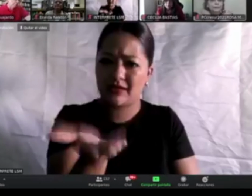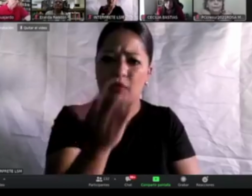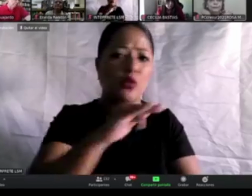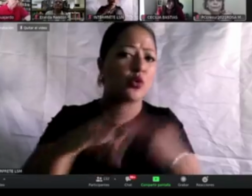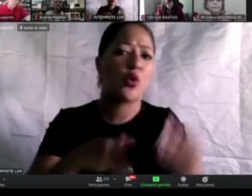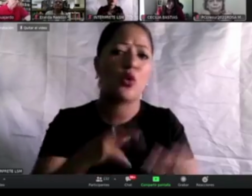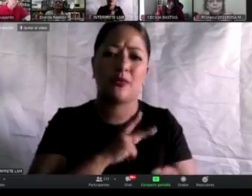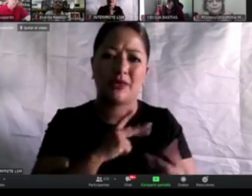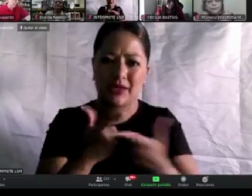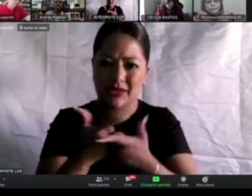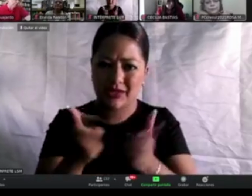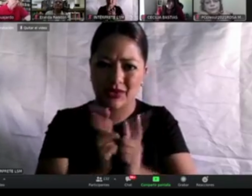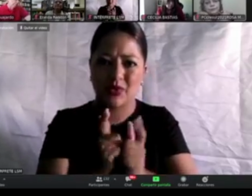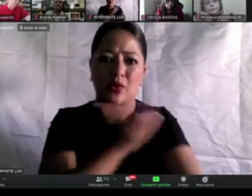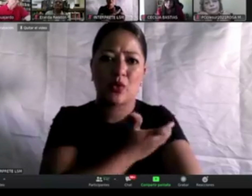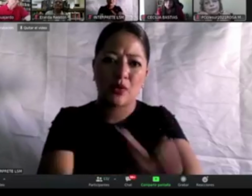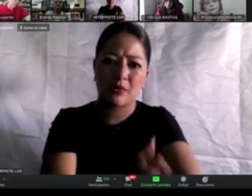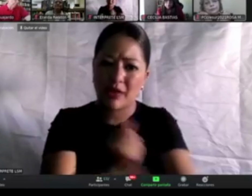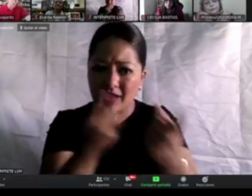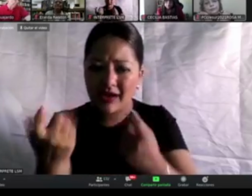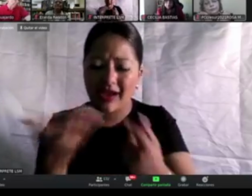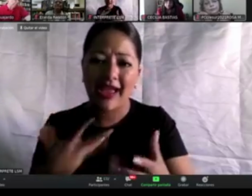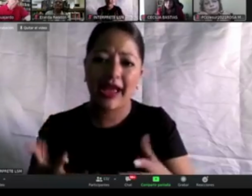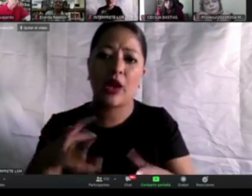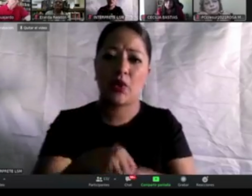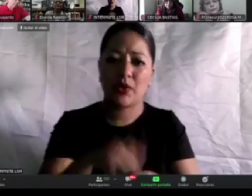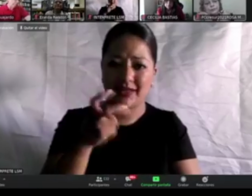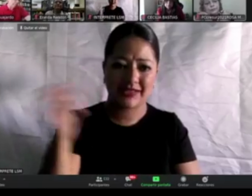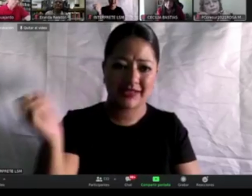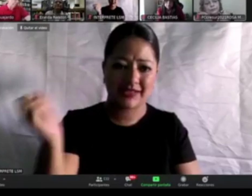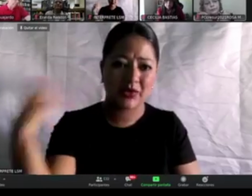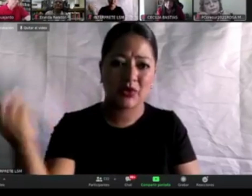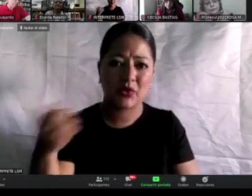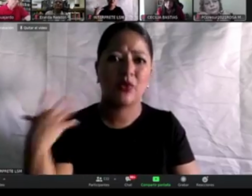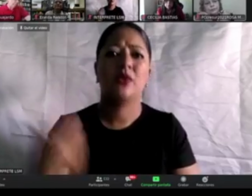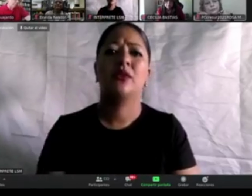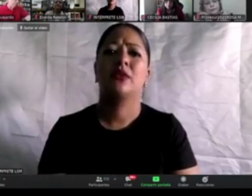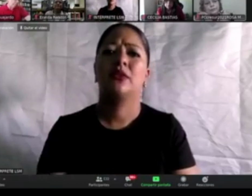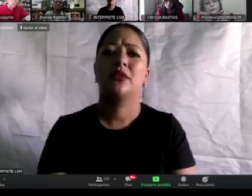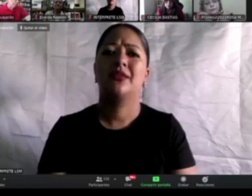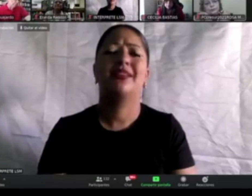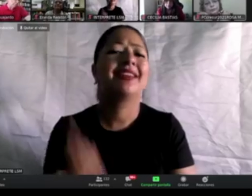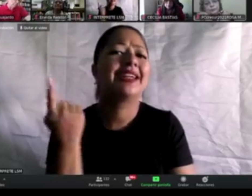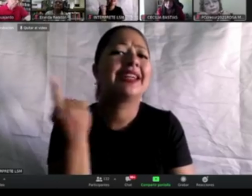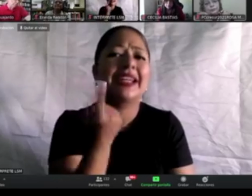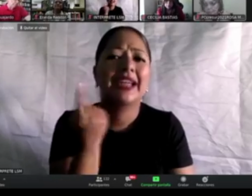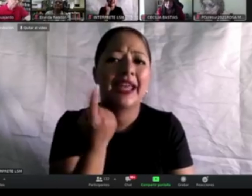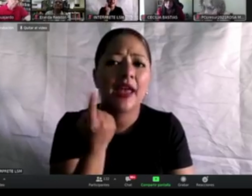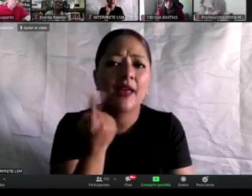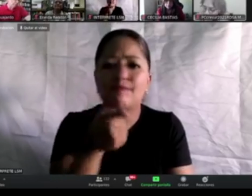grupo y compañeros que estamos en esta inclusión en este coloquio que alternativas